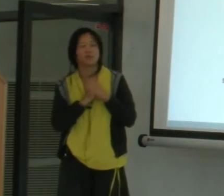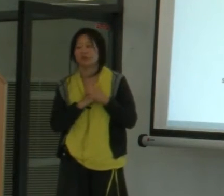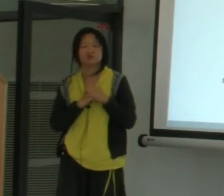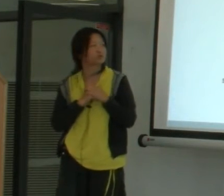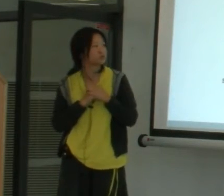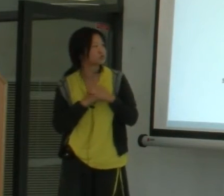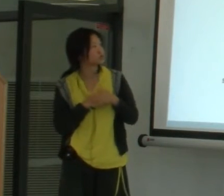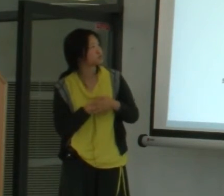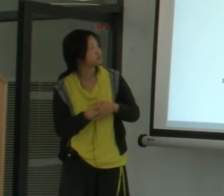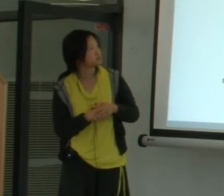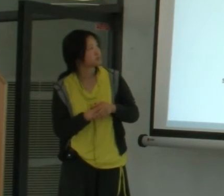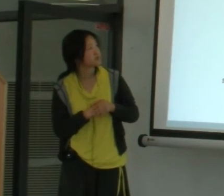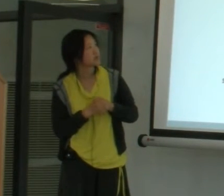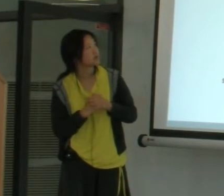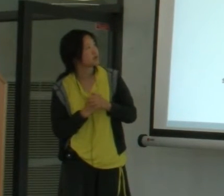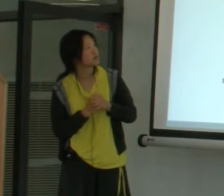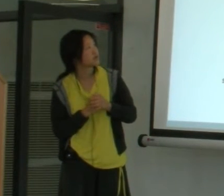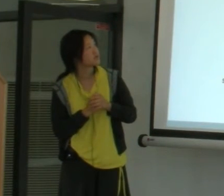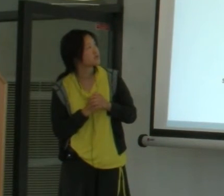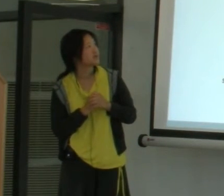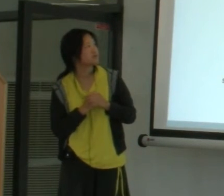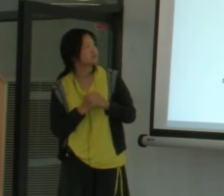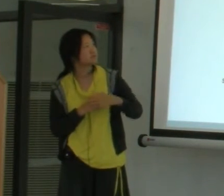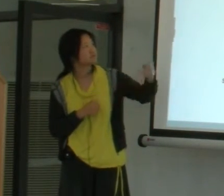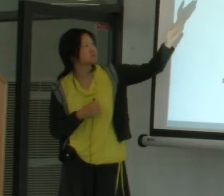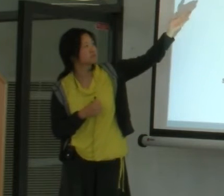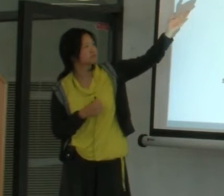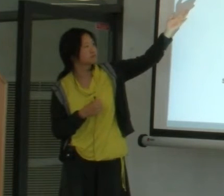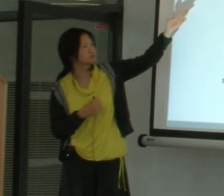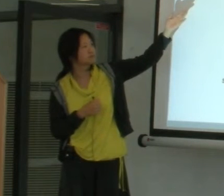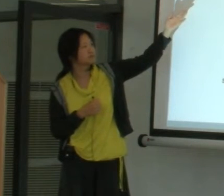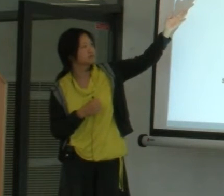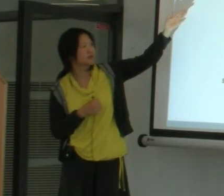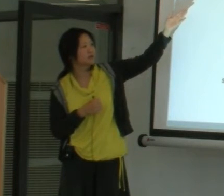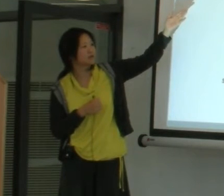Et en parler autour de vous. Il y a un site.